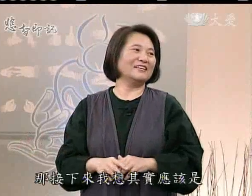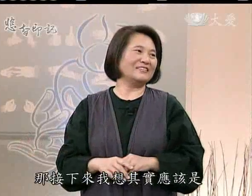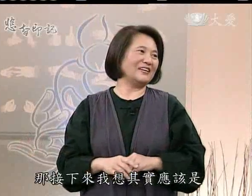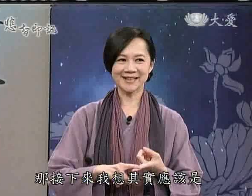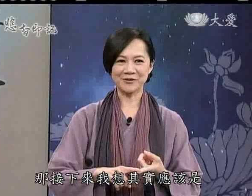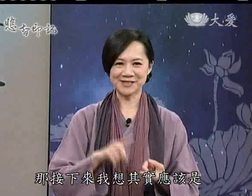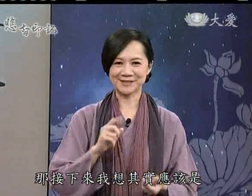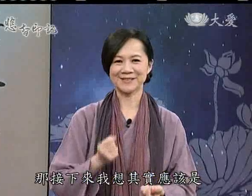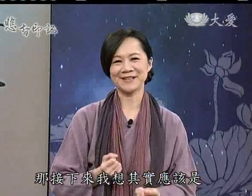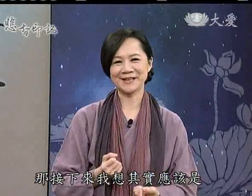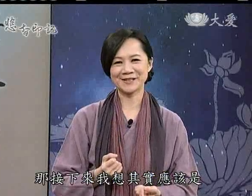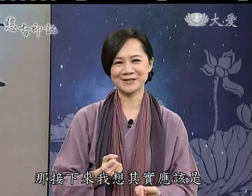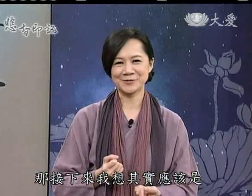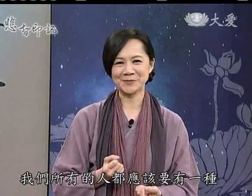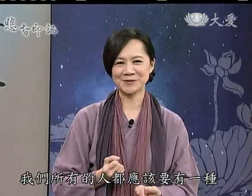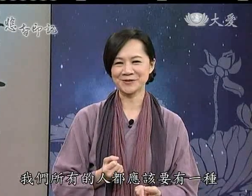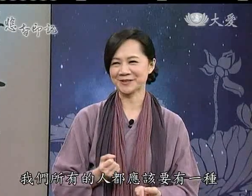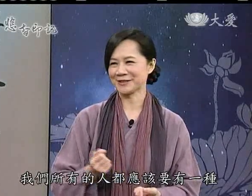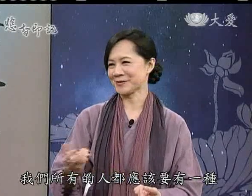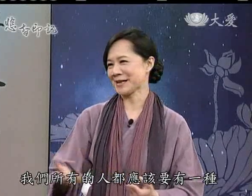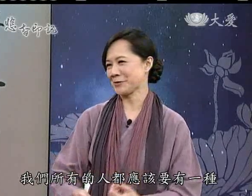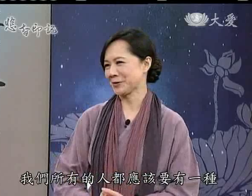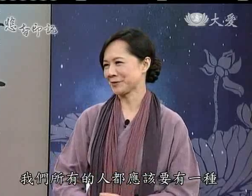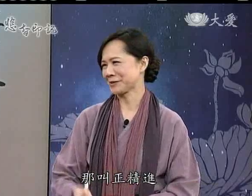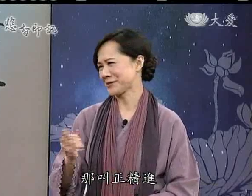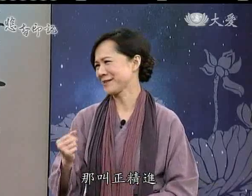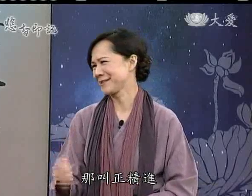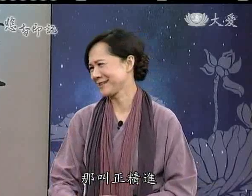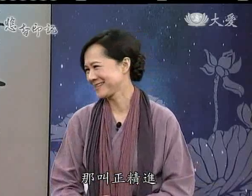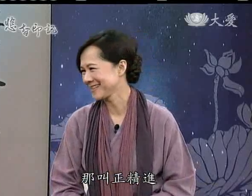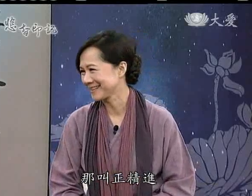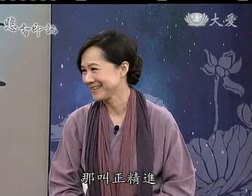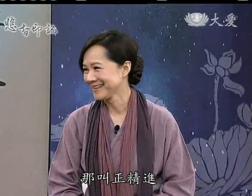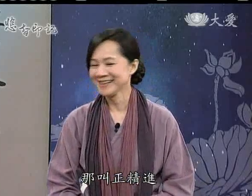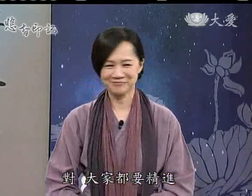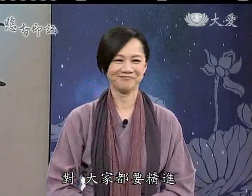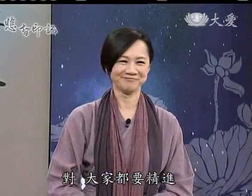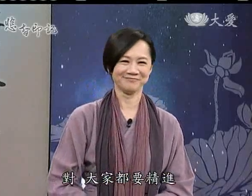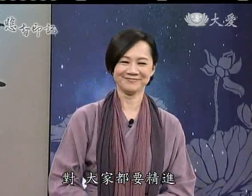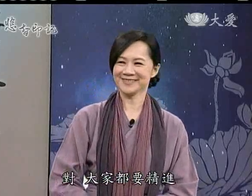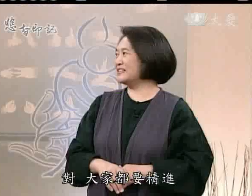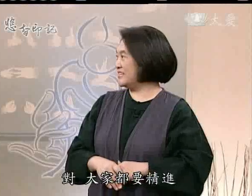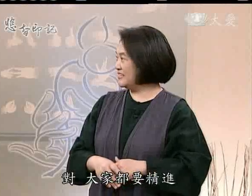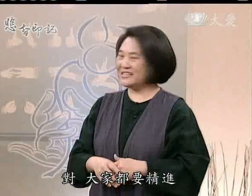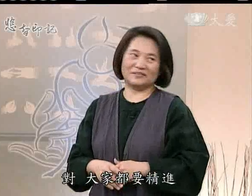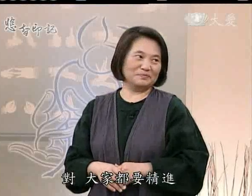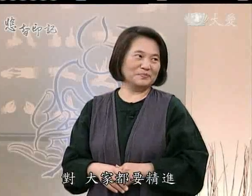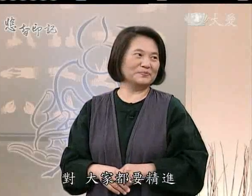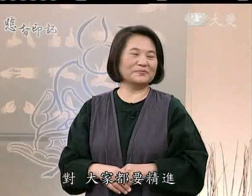那接下来我想，其实应该是我们所有的人都应该要拥有的，叫正精进。 精进啊，大家都要 真的要精进。那